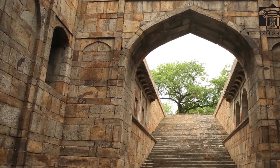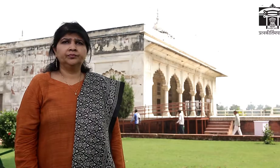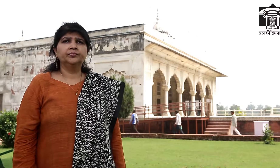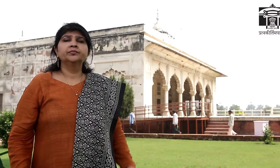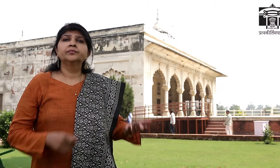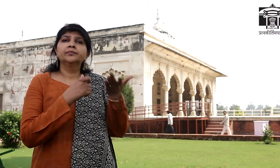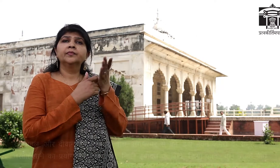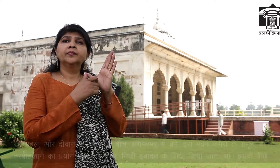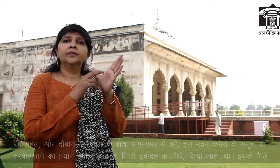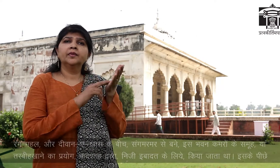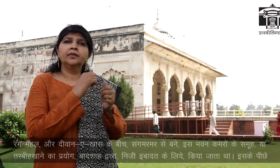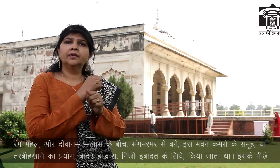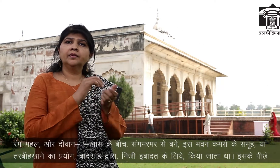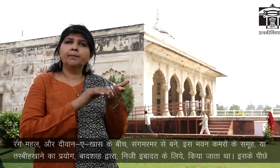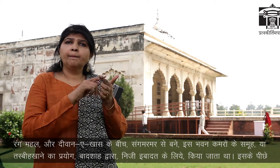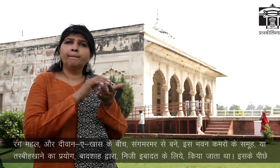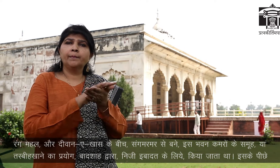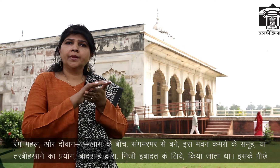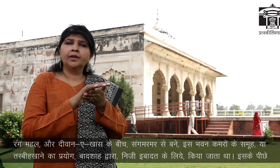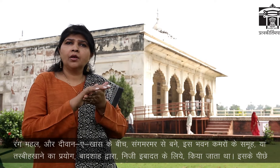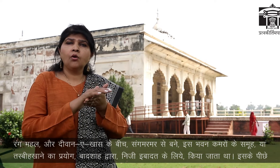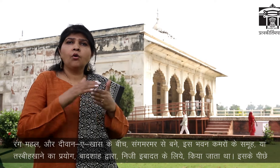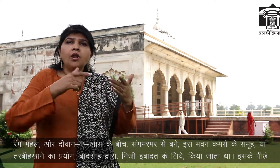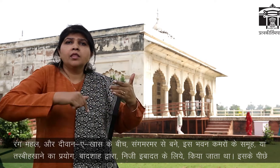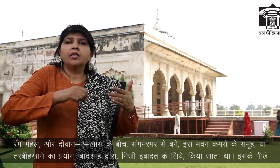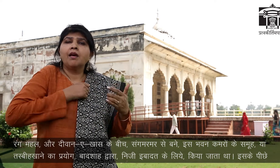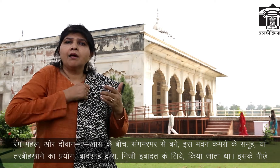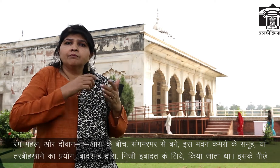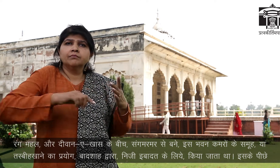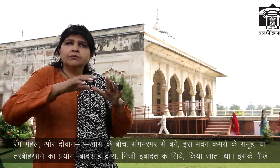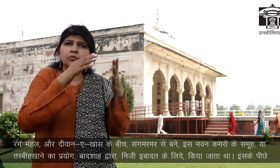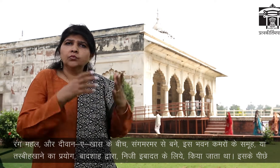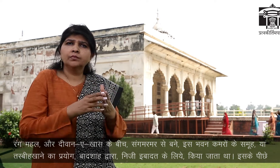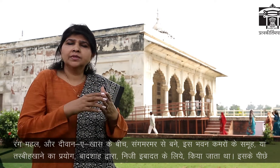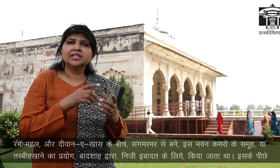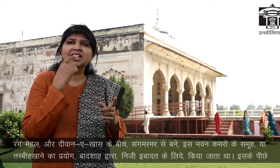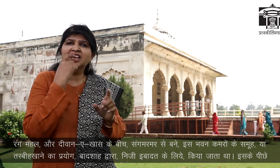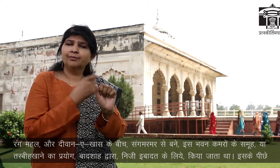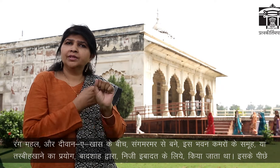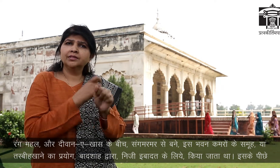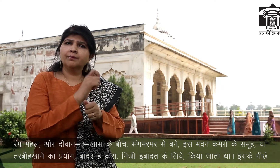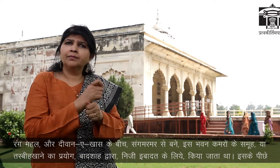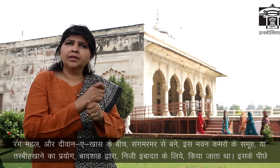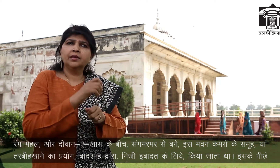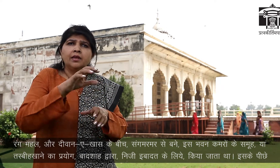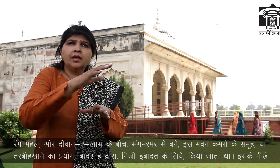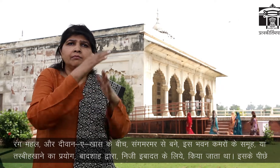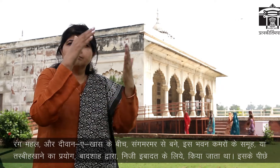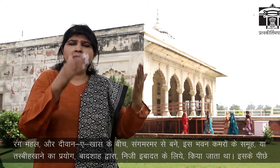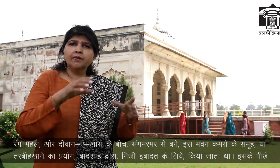रंग महल और दीवाने खास के बीच संगमरमर से बने इस भवन कमरों के समूह या तस्बीह